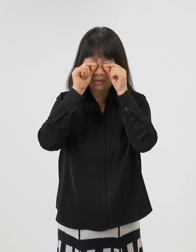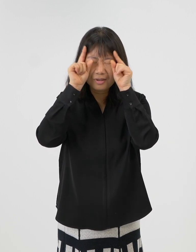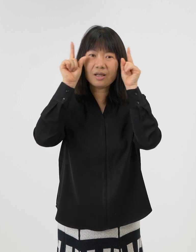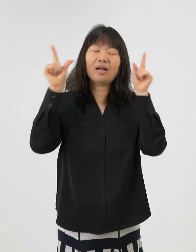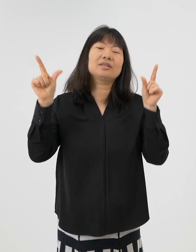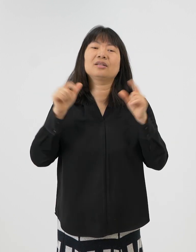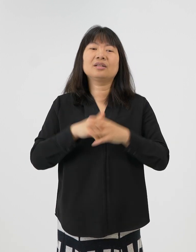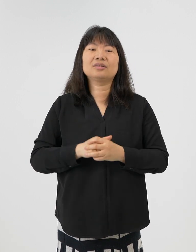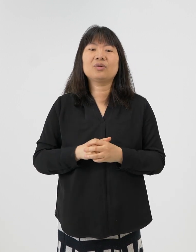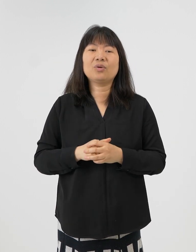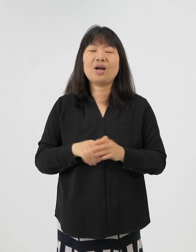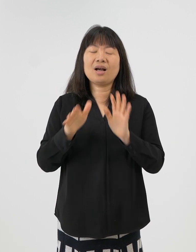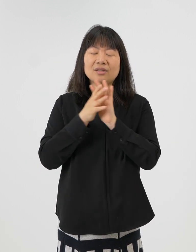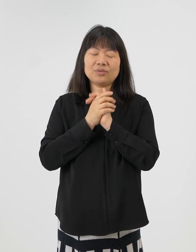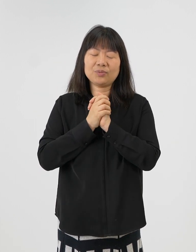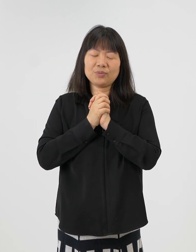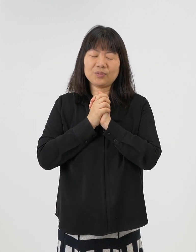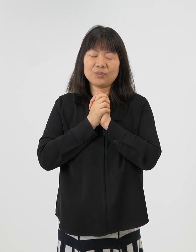깨어서